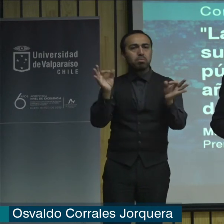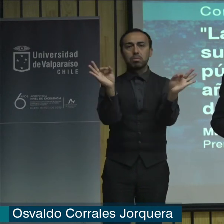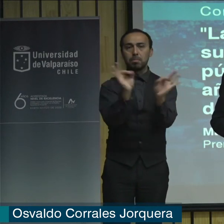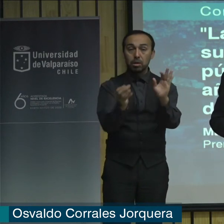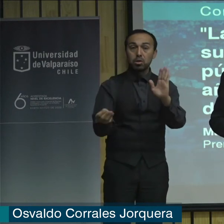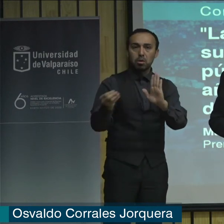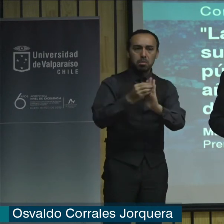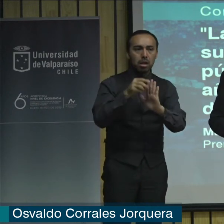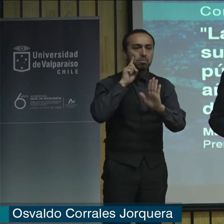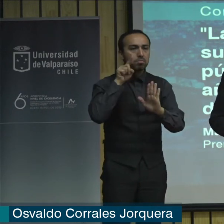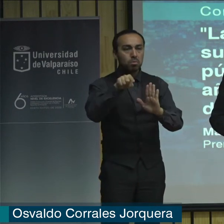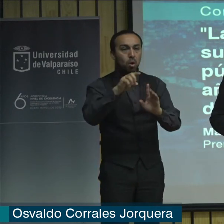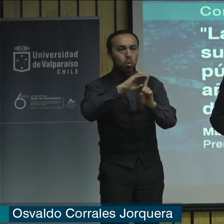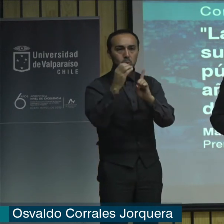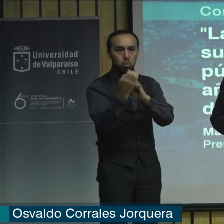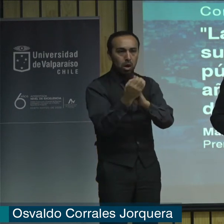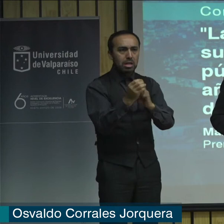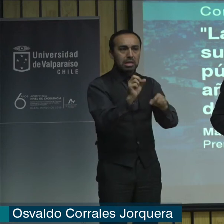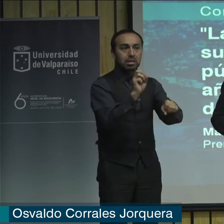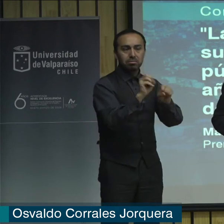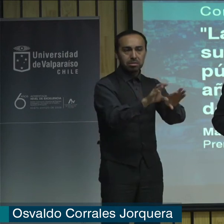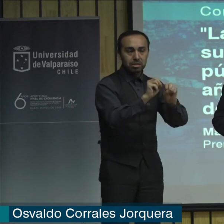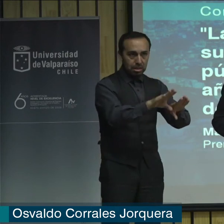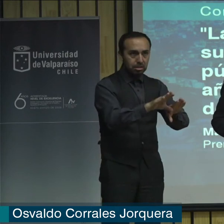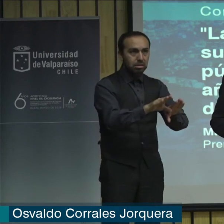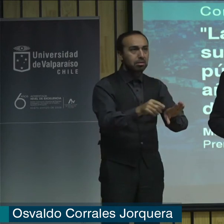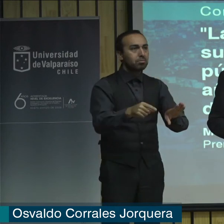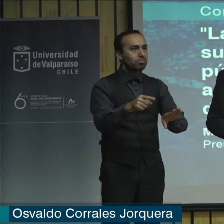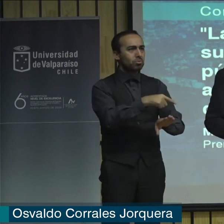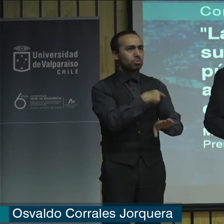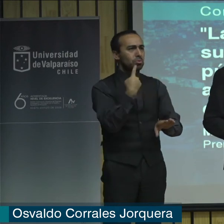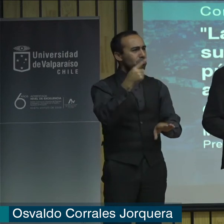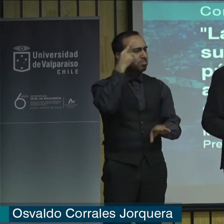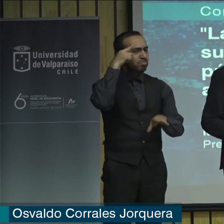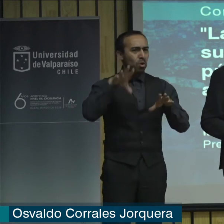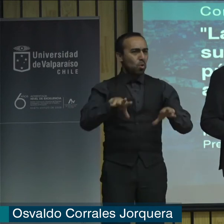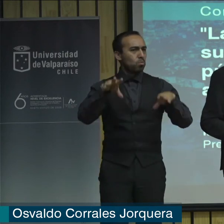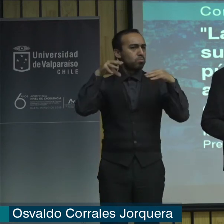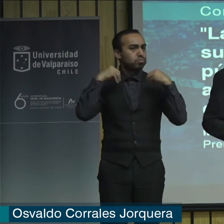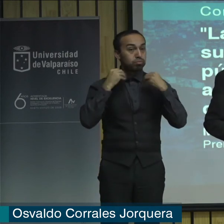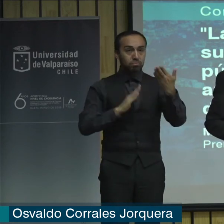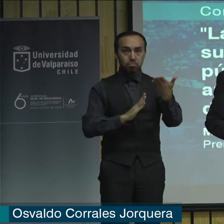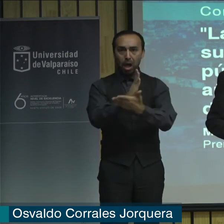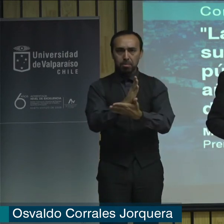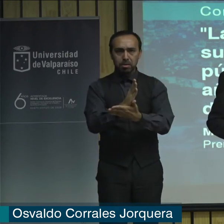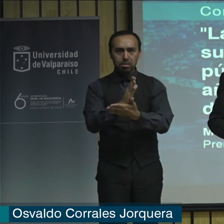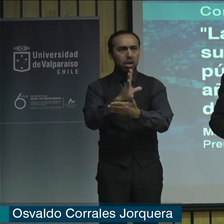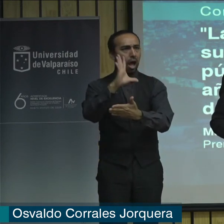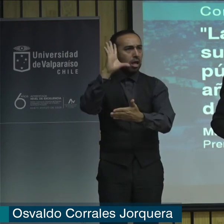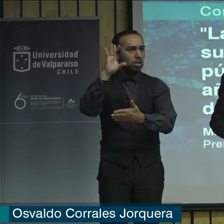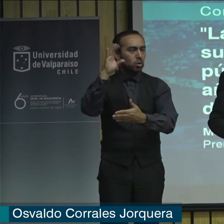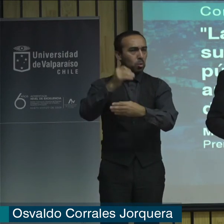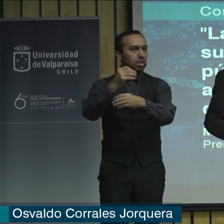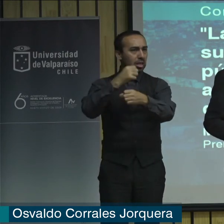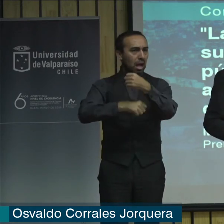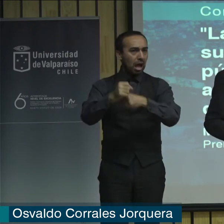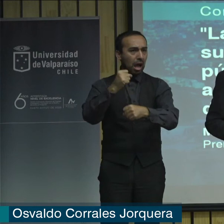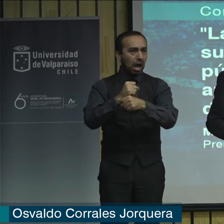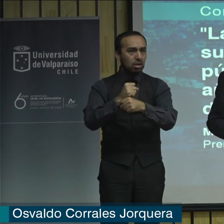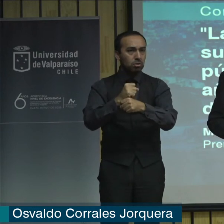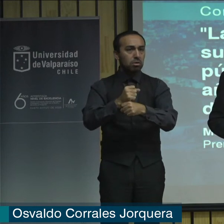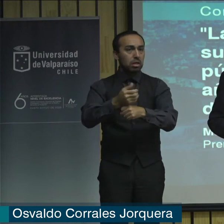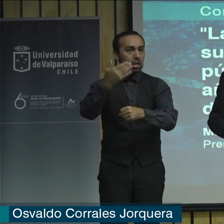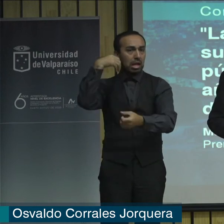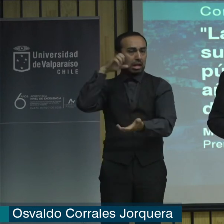académico y cultural con las que pretendemos hacernos cargo de la conmemoración de los cincuenta años del golpe